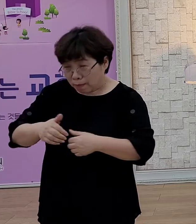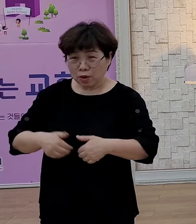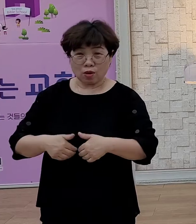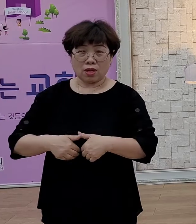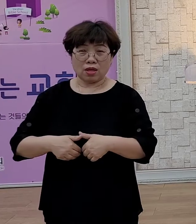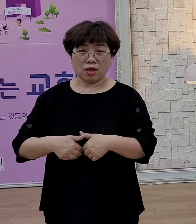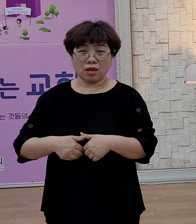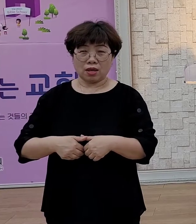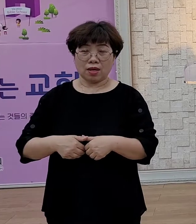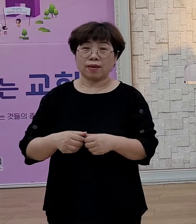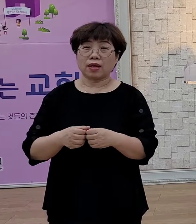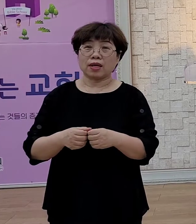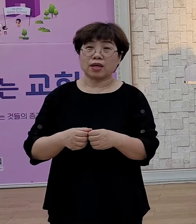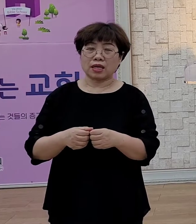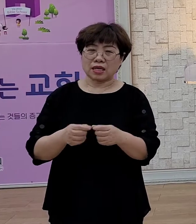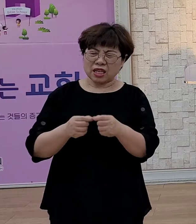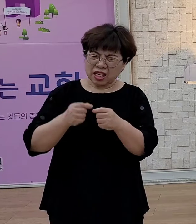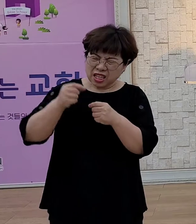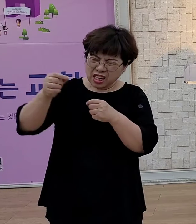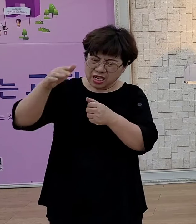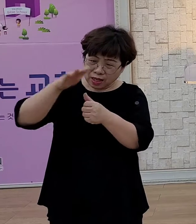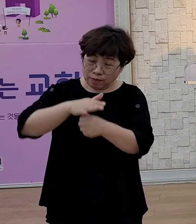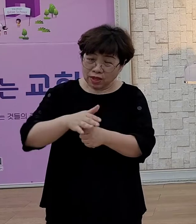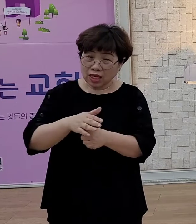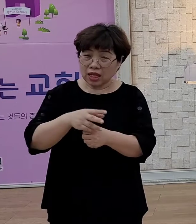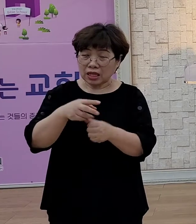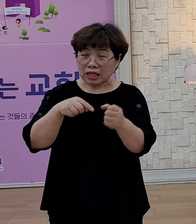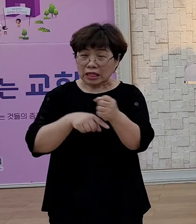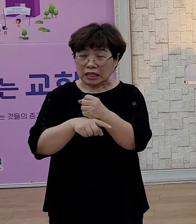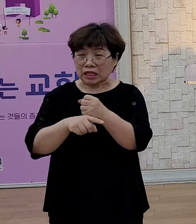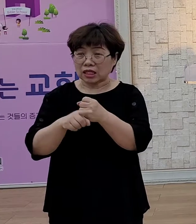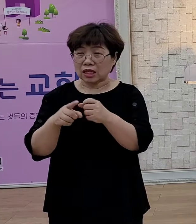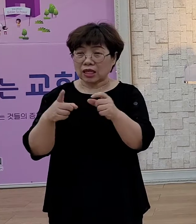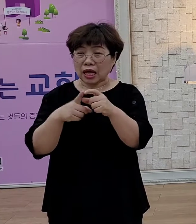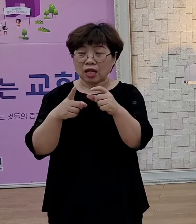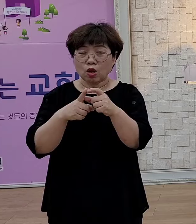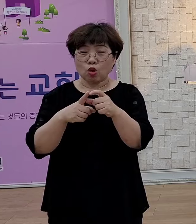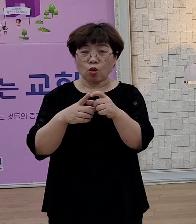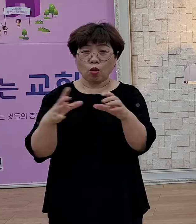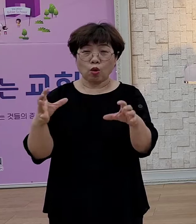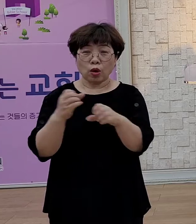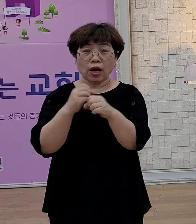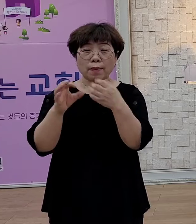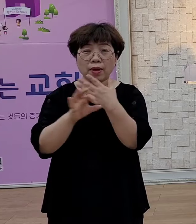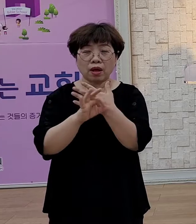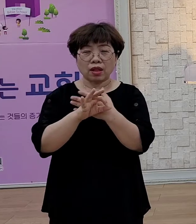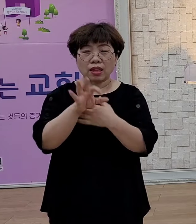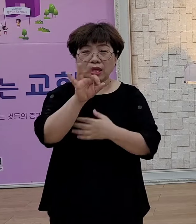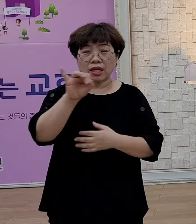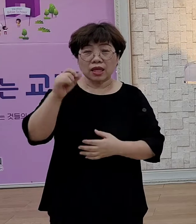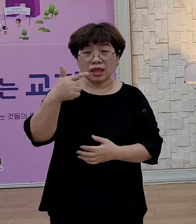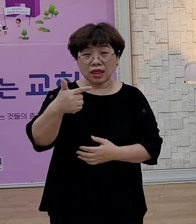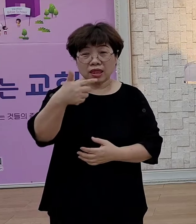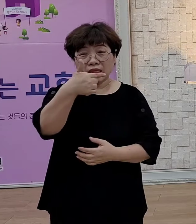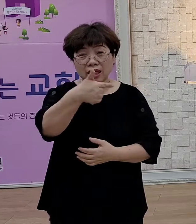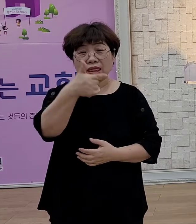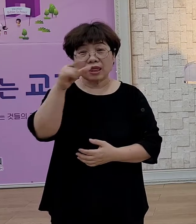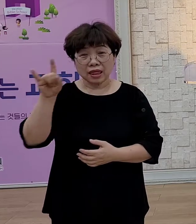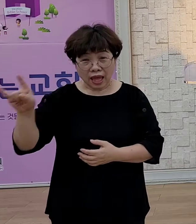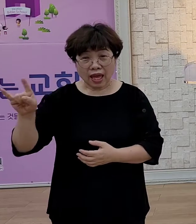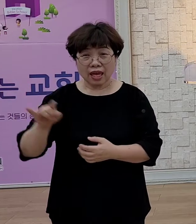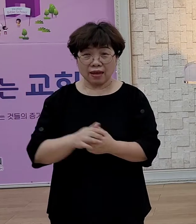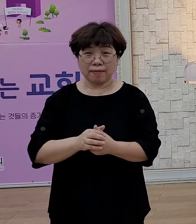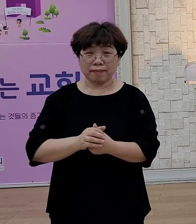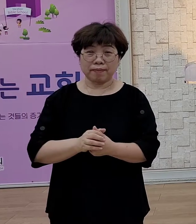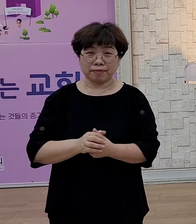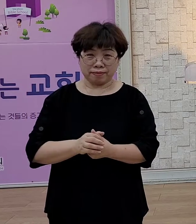이렇게 우리에게 하나의 메시지를 주고 있다는 것이죠. 방금 우리 야고보서 1장에서 5장